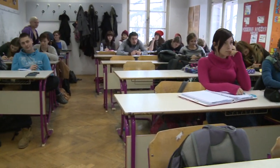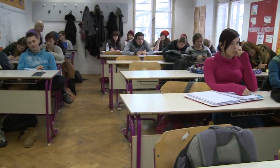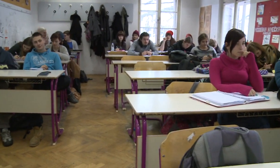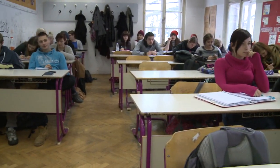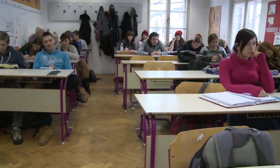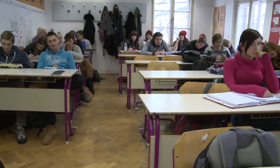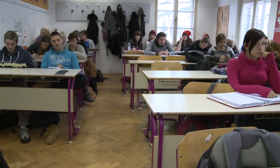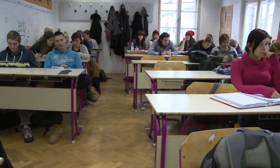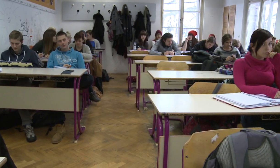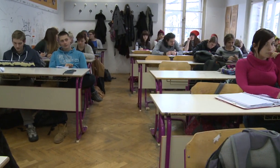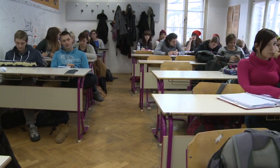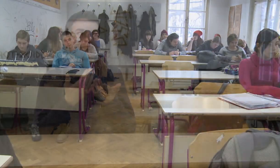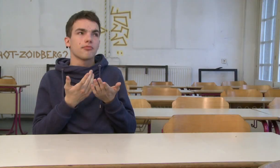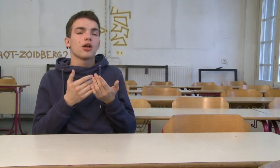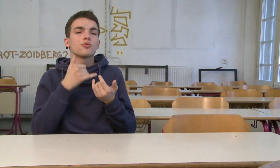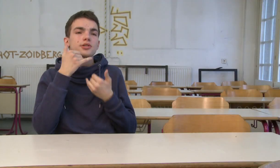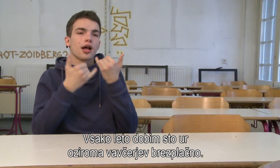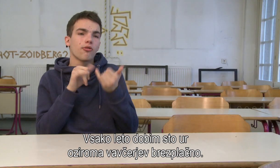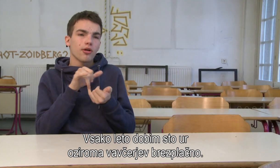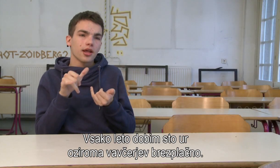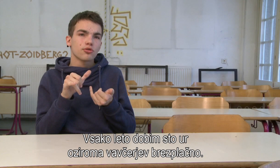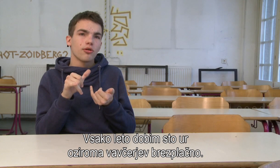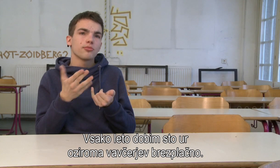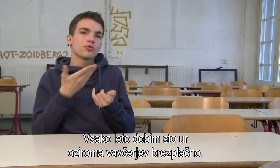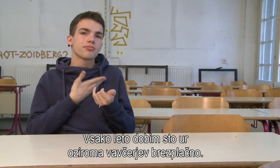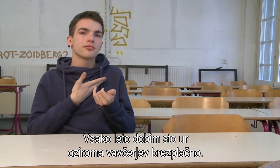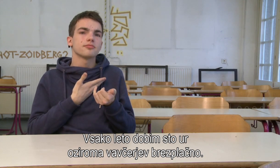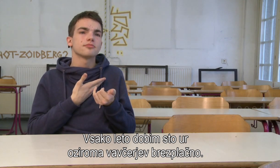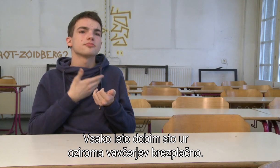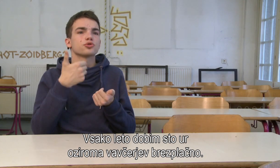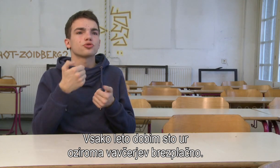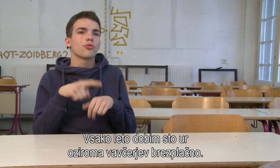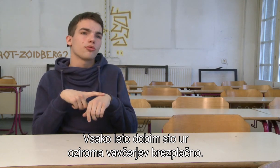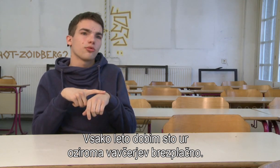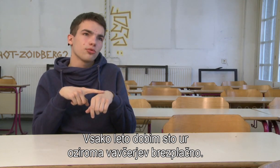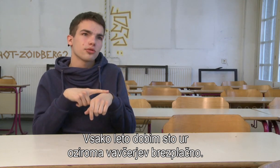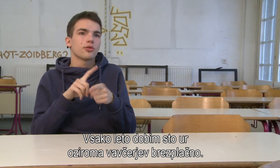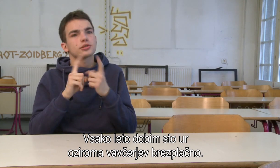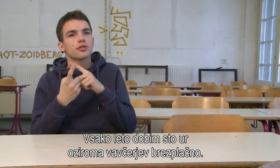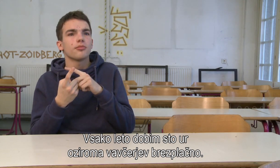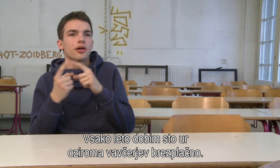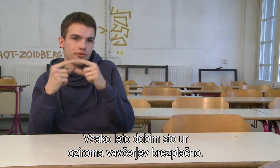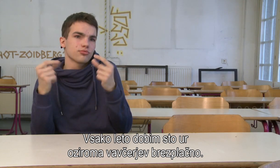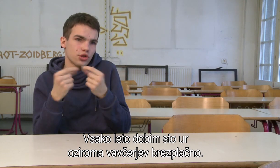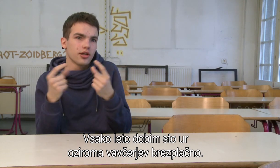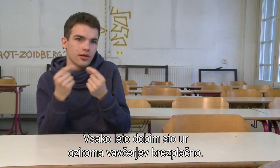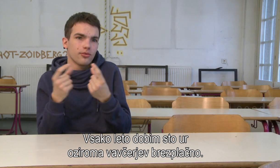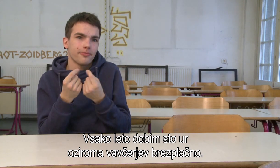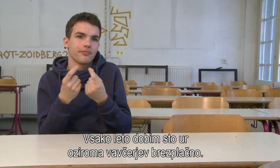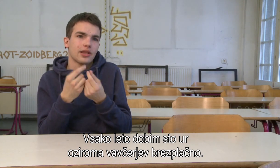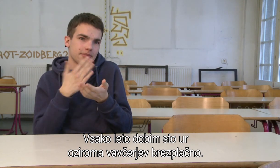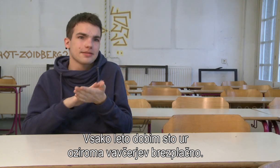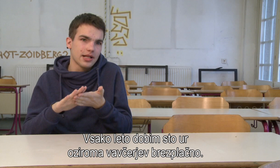Zanima, če je kdo že naračunal, zadnjič. Vsako leto dobim 100 ur oziroma